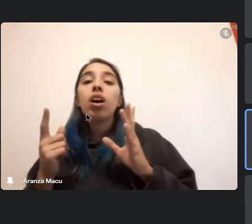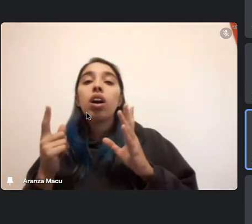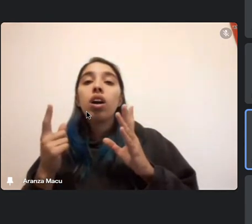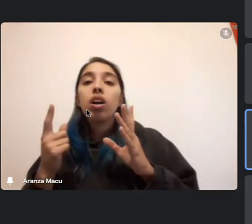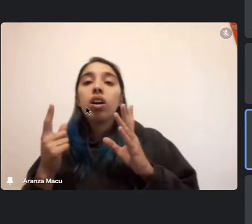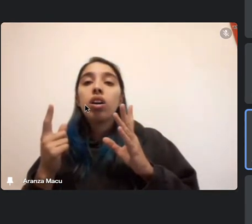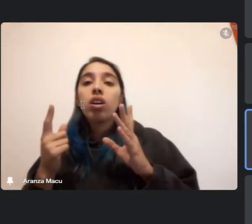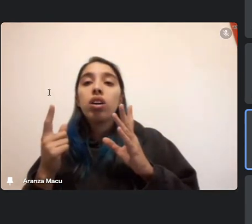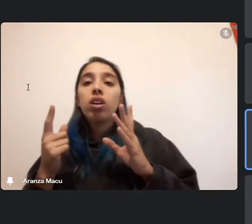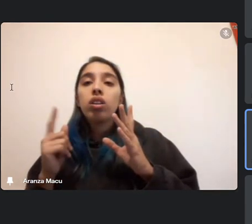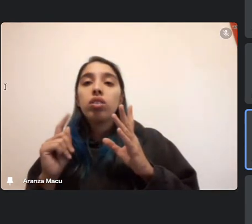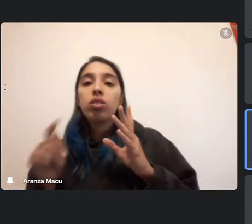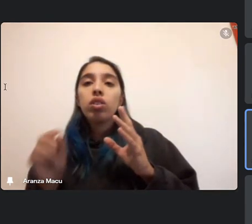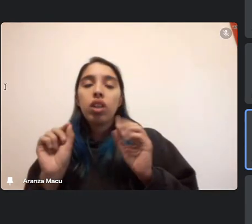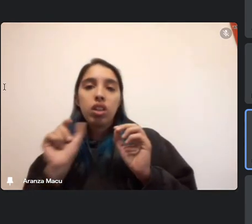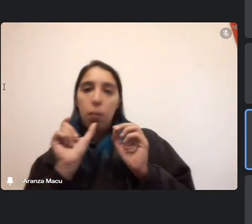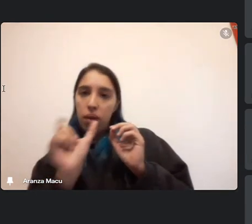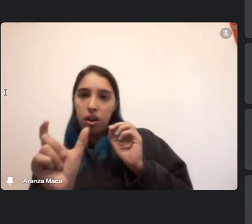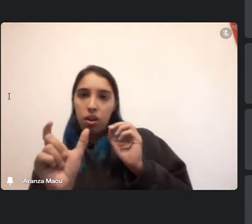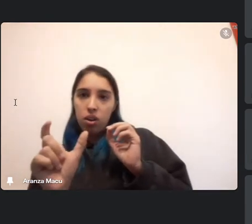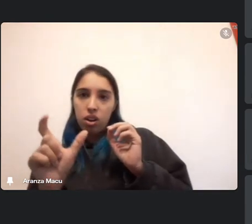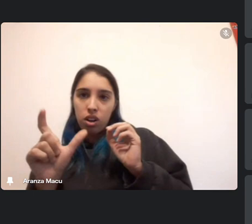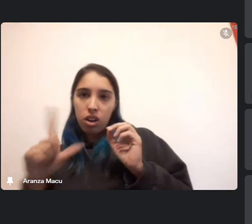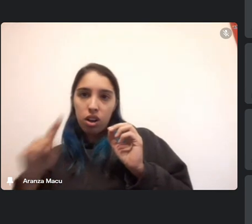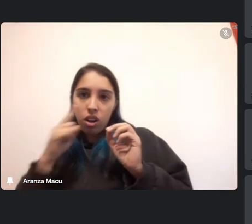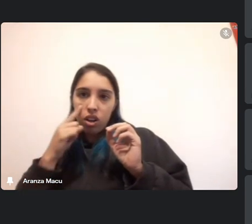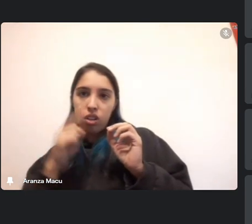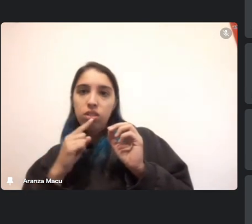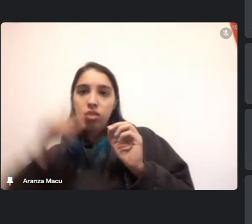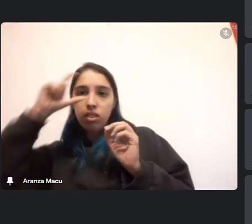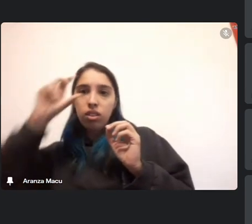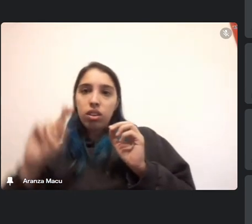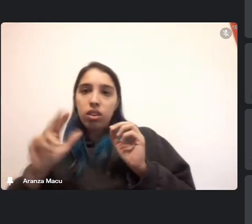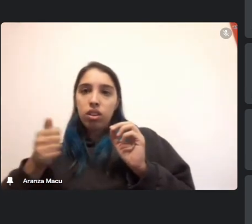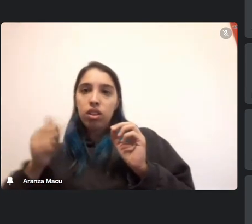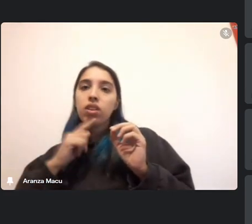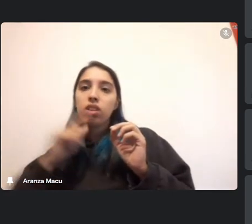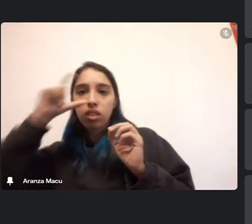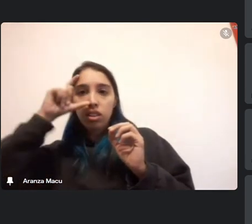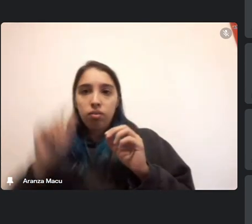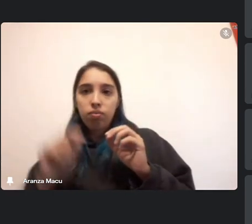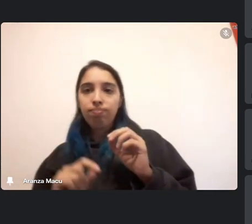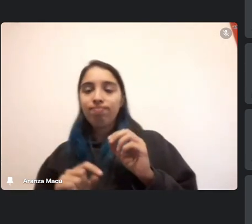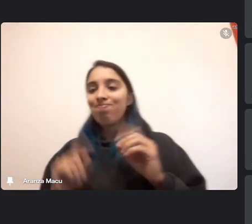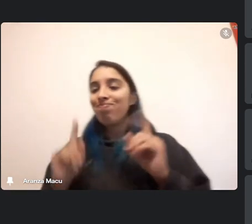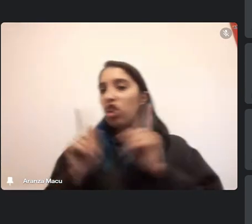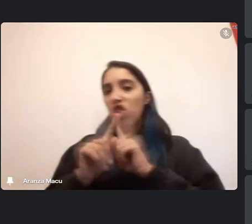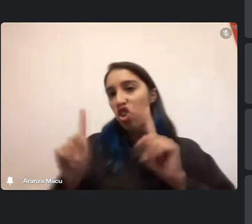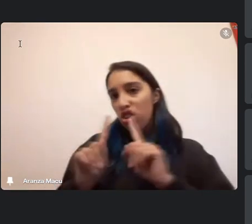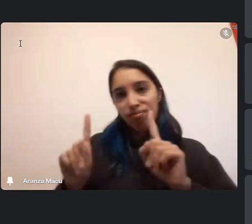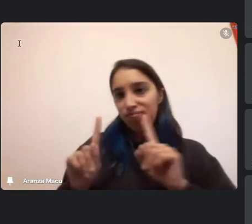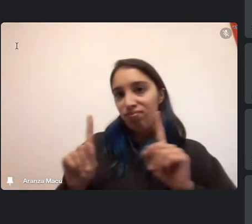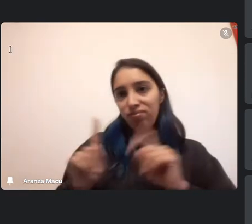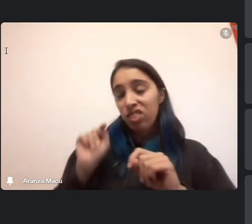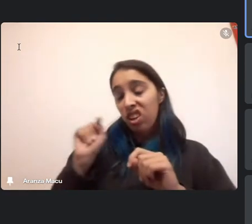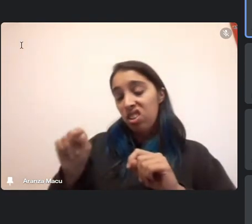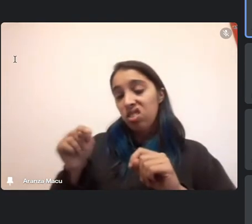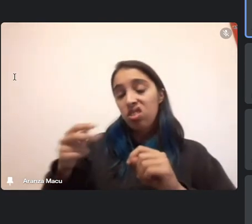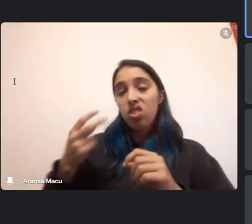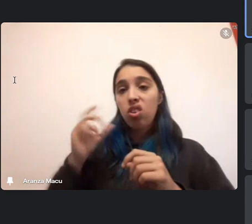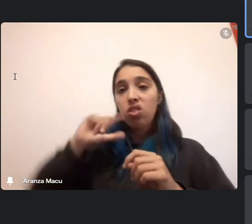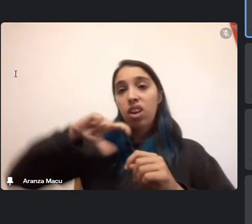alfabetizado, literate sería. No, tampoco, porque alfabetizado es un adjetivo. Yo no lo